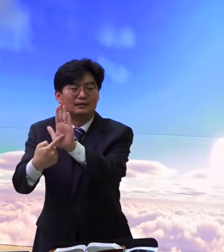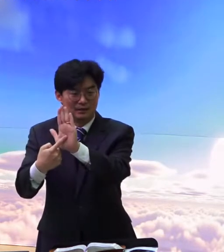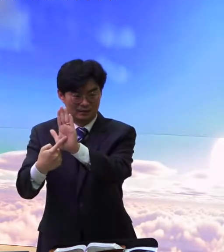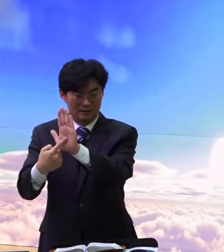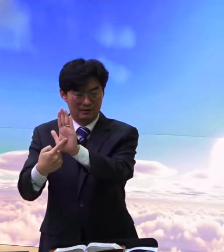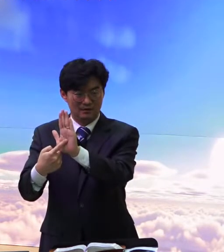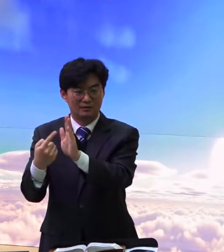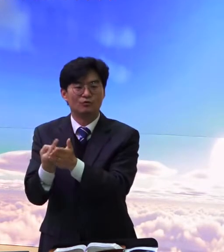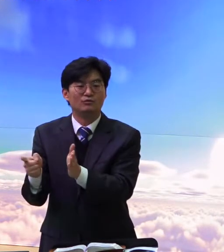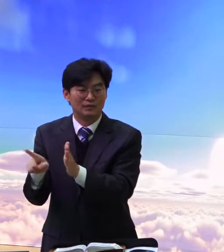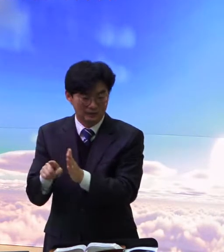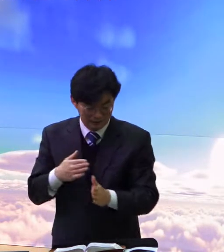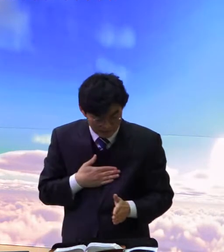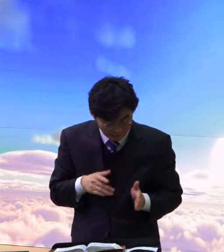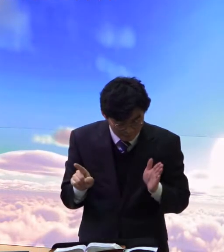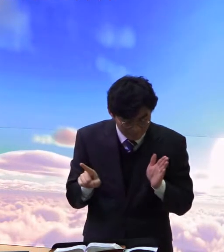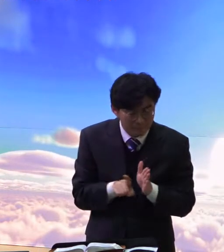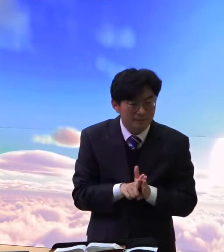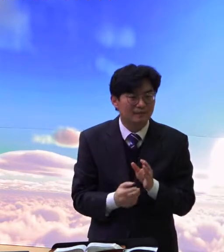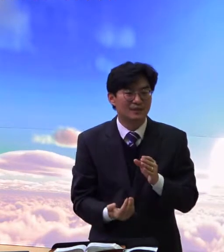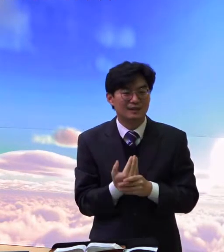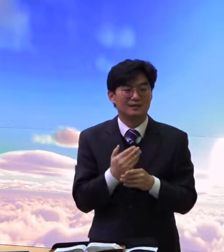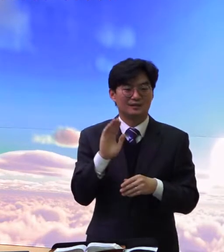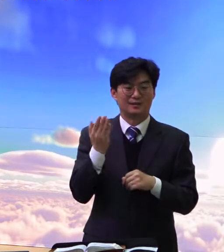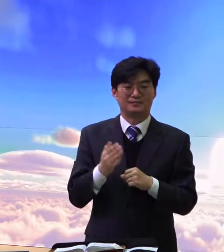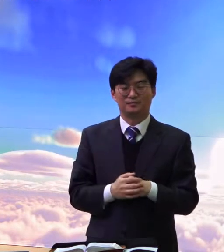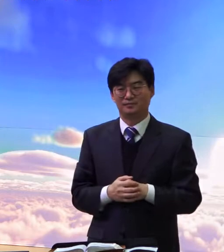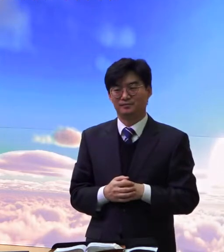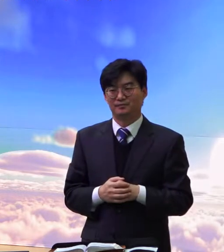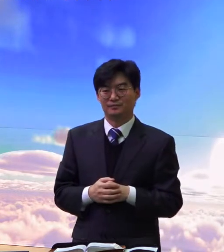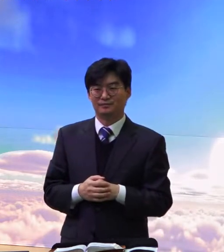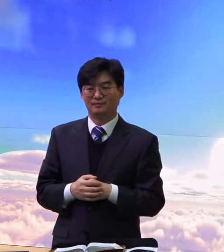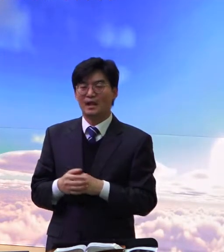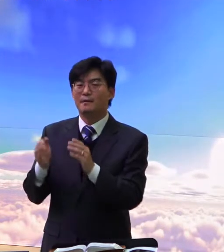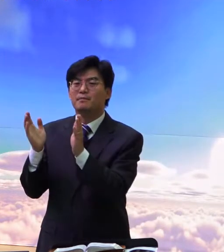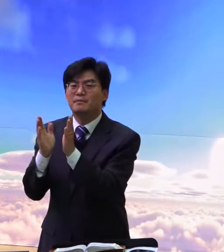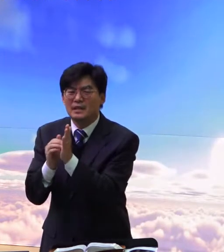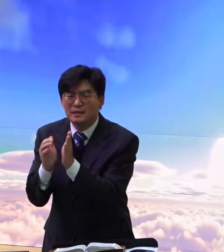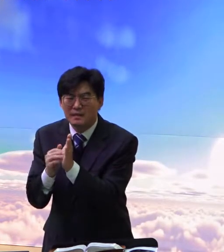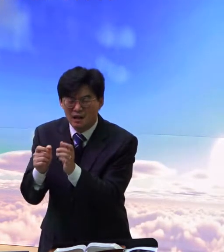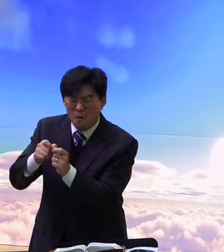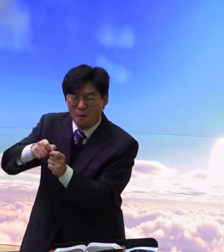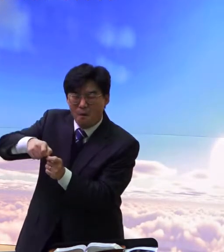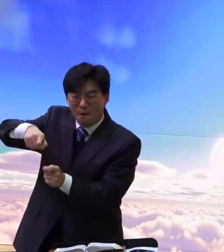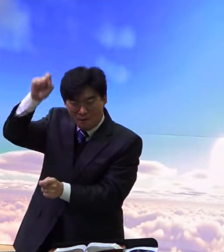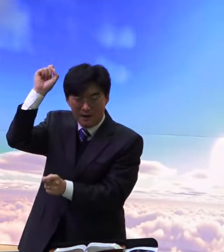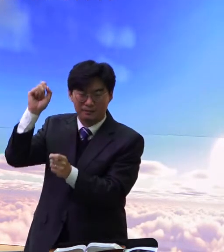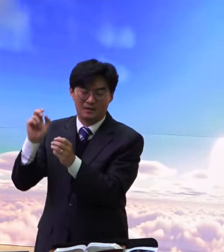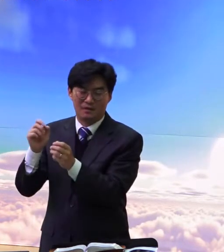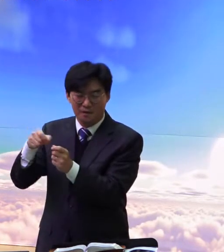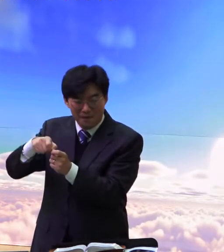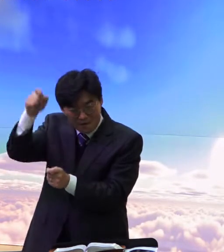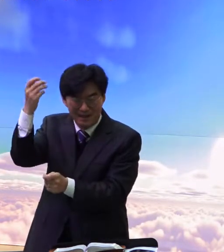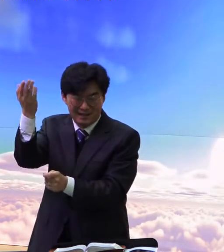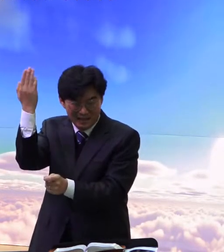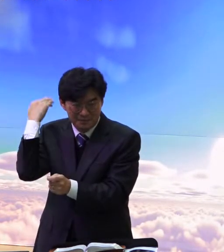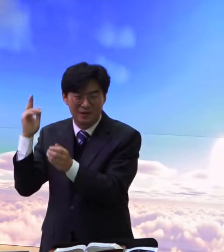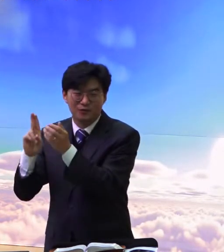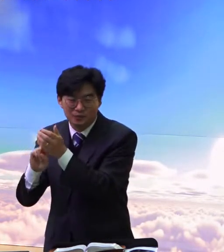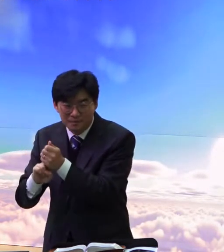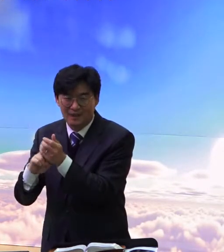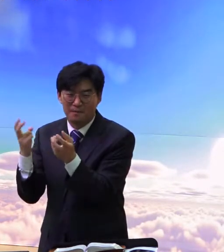나를 일꾼으로 삼아주셨다라고 고백했습니다. 비밀의 경륜, 오래전부터 영원부터 감추어졌던 비밀의 경륜인